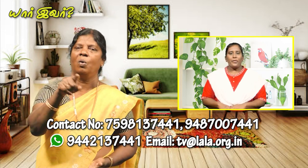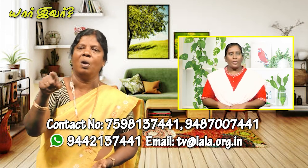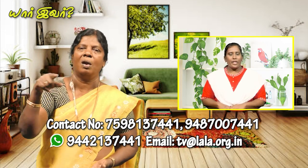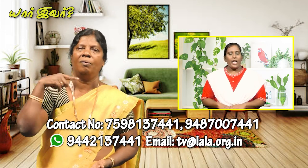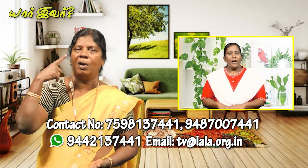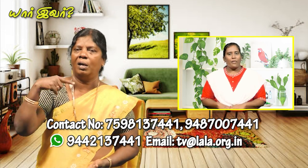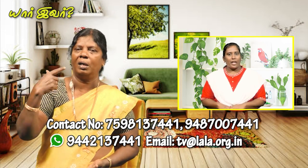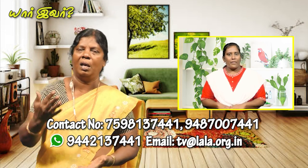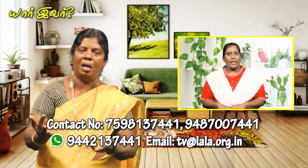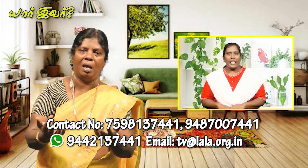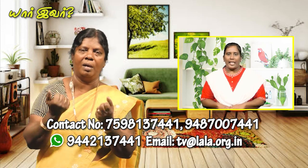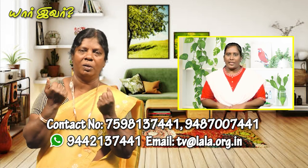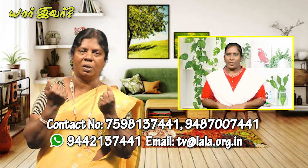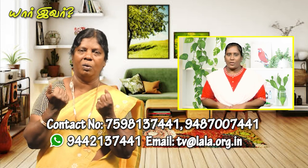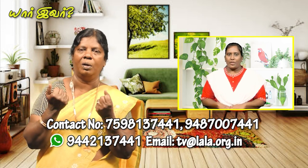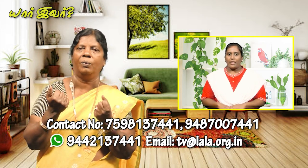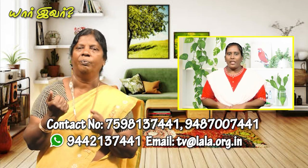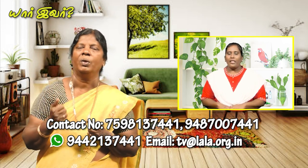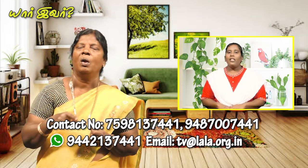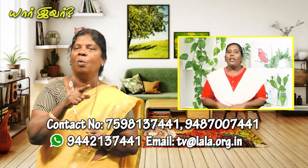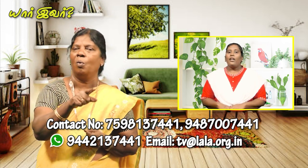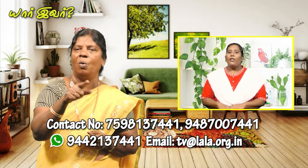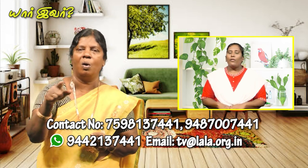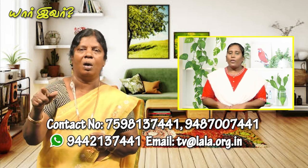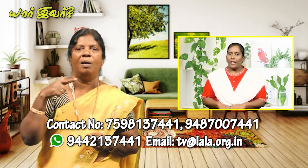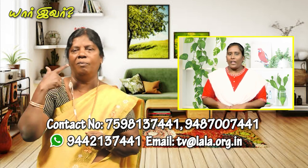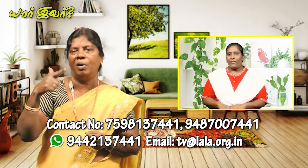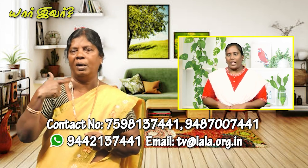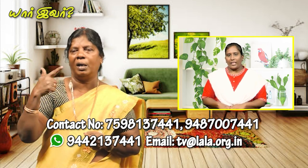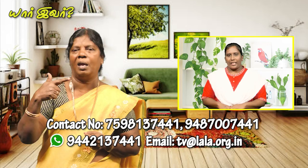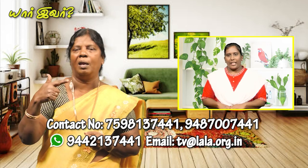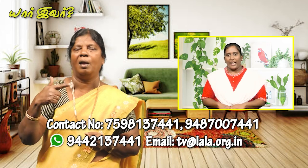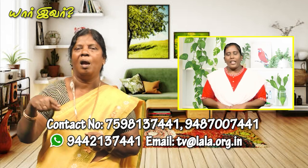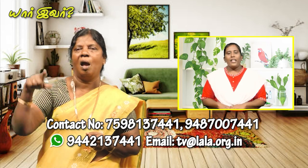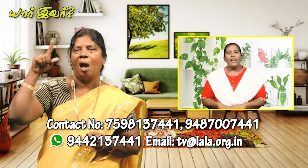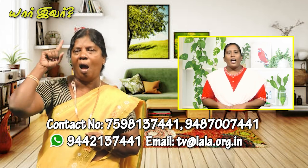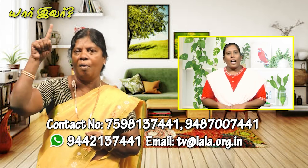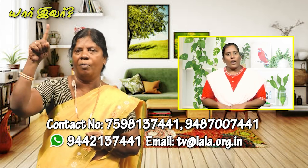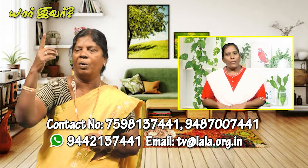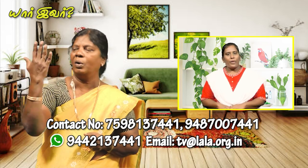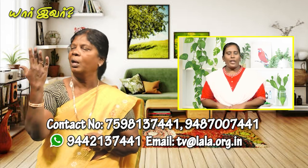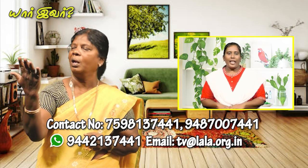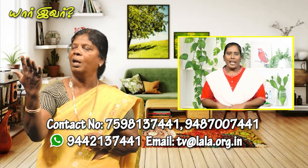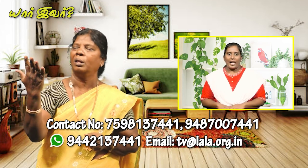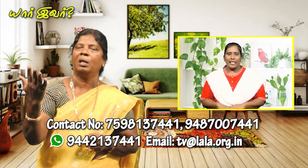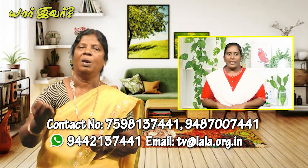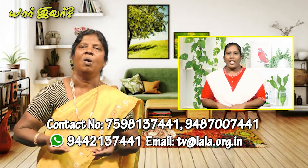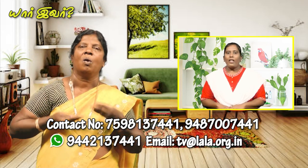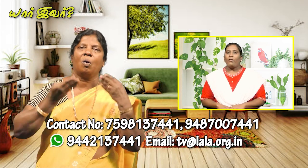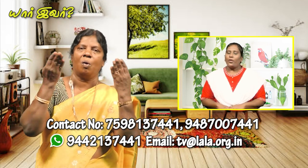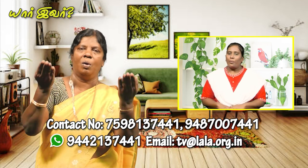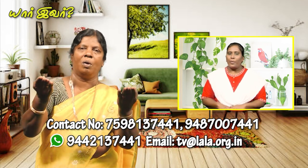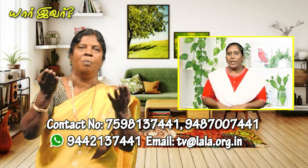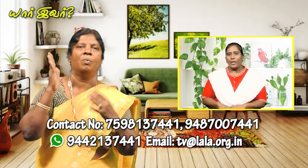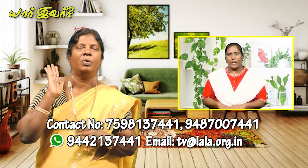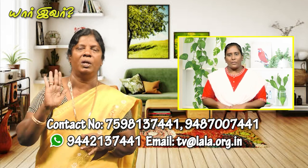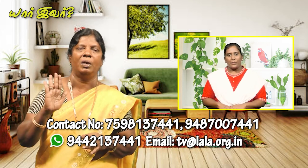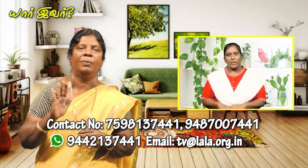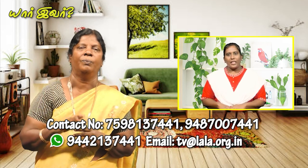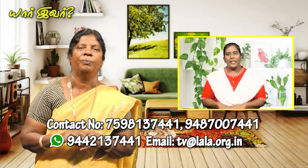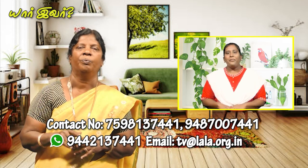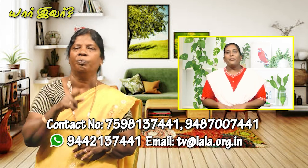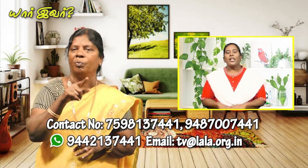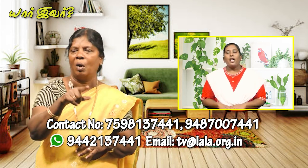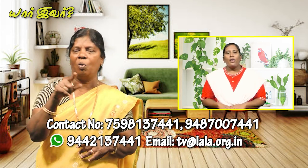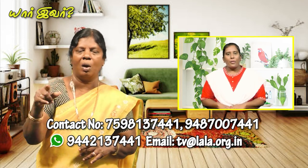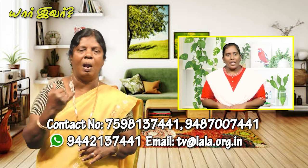அவரை உங்கள் வாழ்வில் ஏற்றுக்கொண்டு உங்கள் வாழ்க்கையை அவருடைய கரத்தில் ஒப்பு